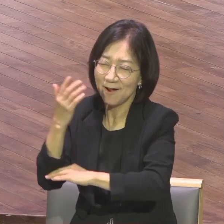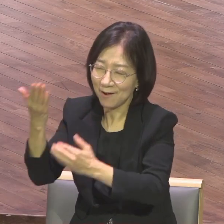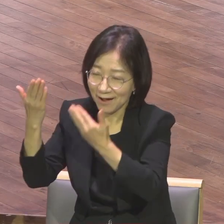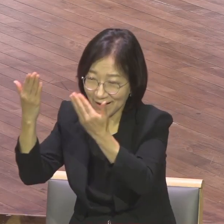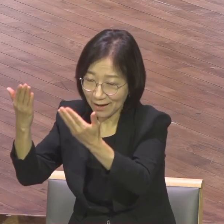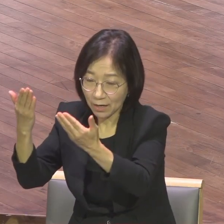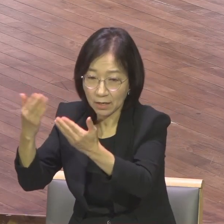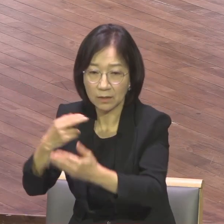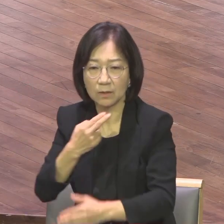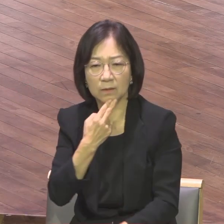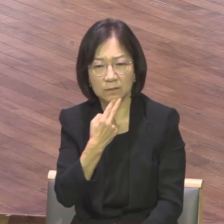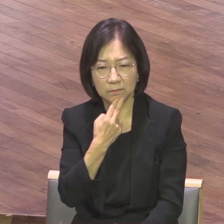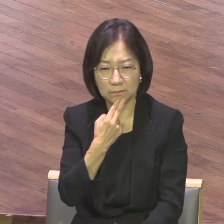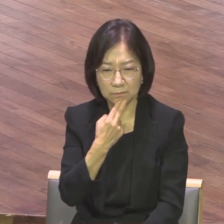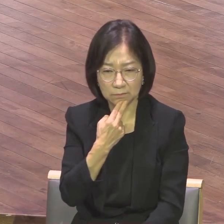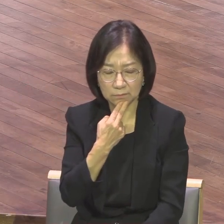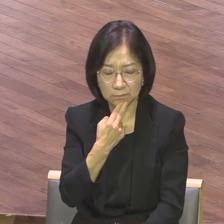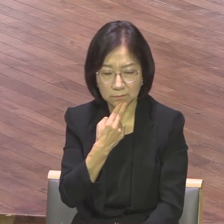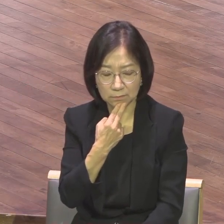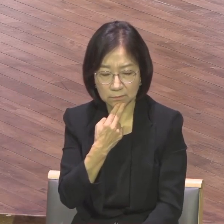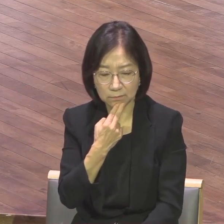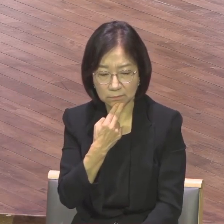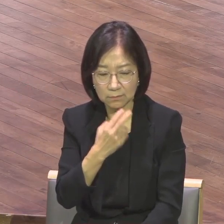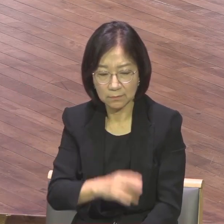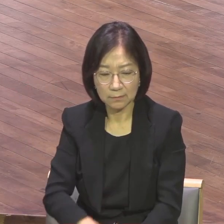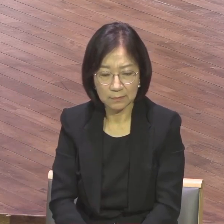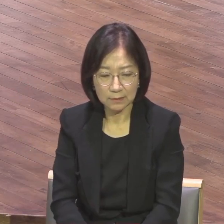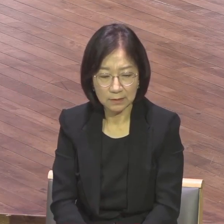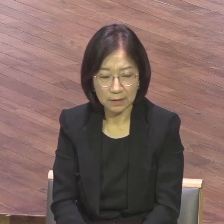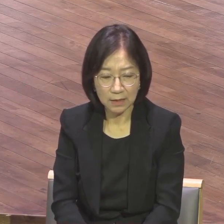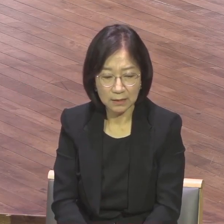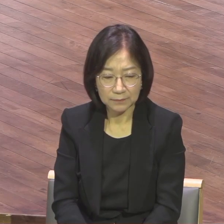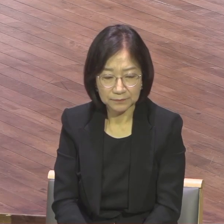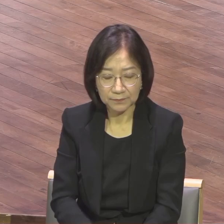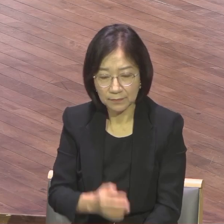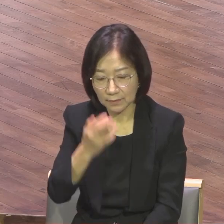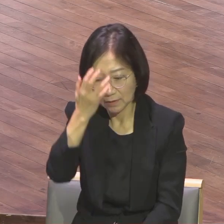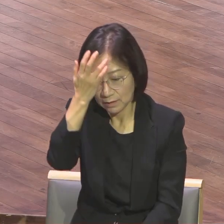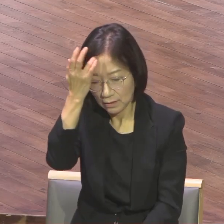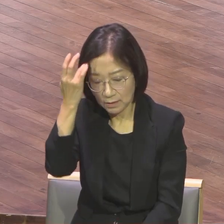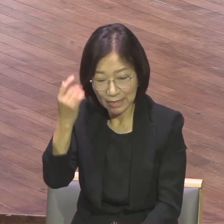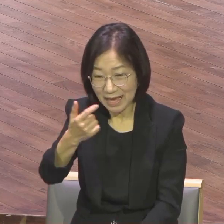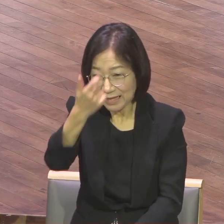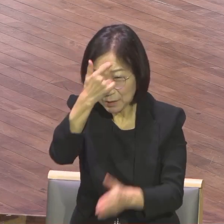한기총회, 한교총회, 한국교회를 대표하는 이 연합단체들이